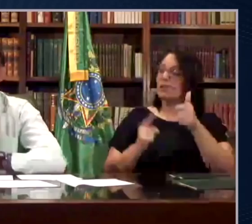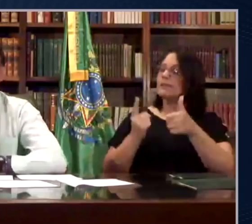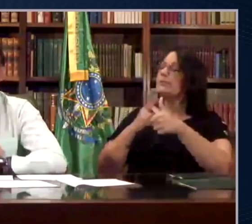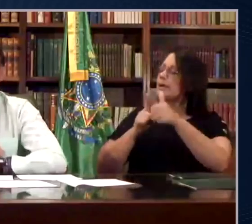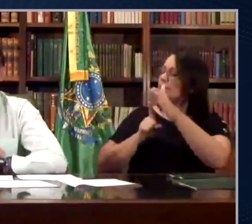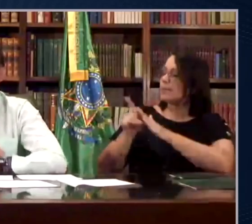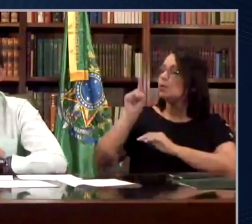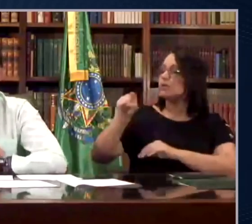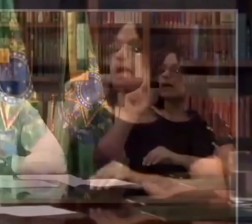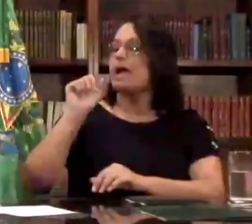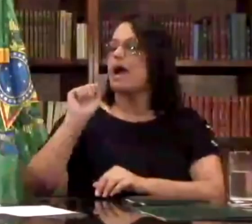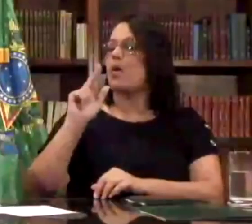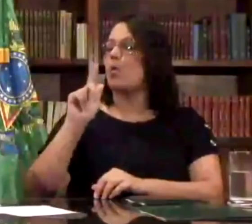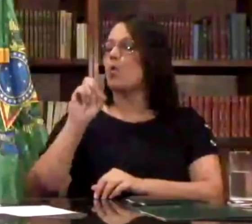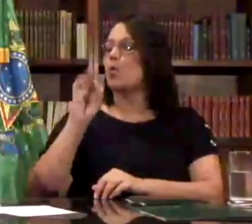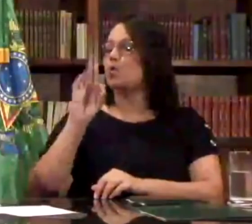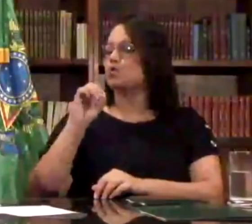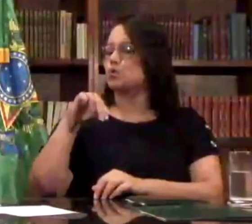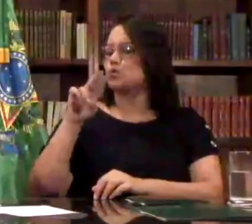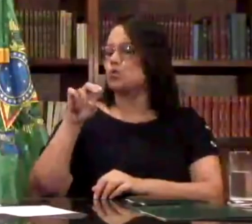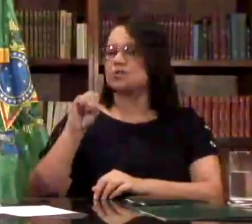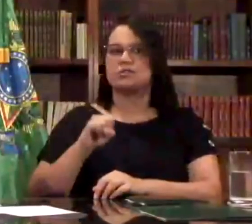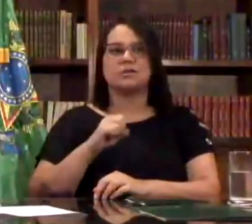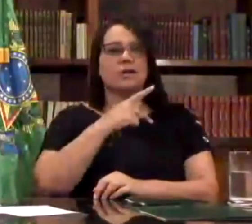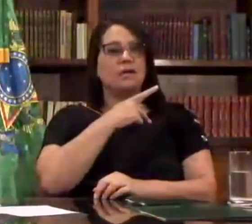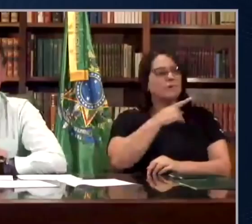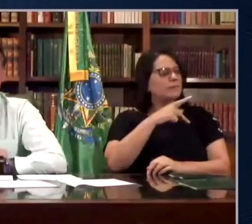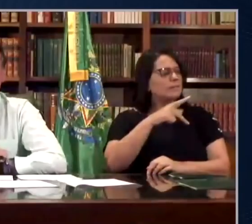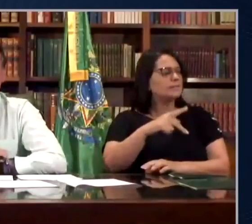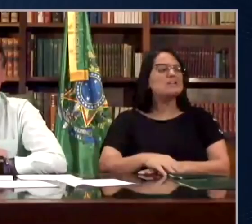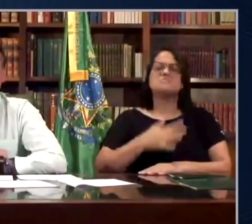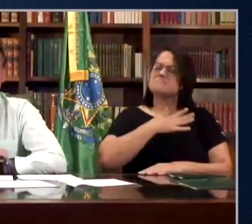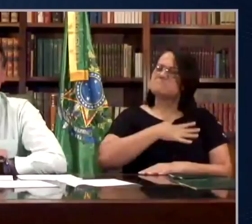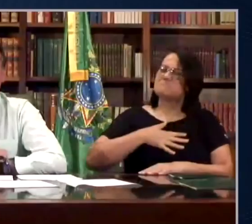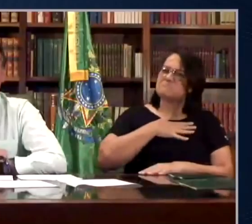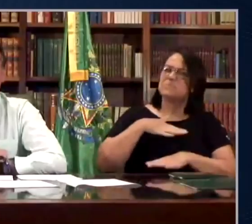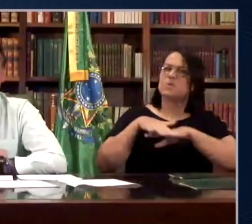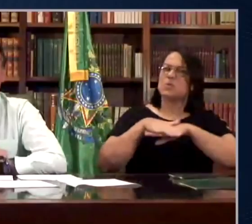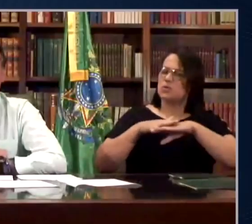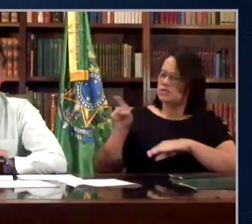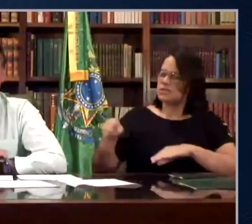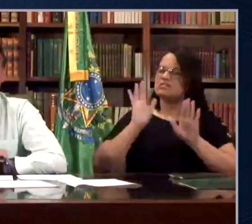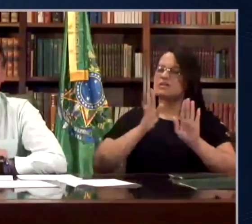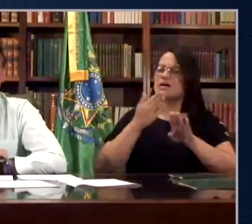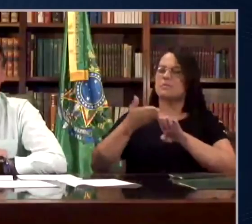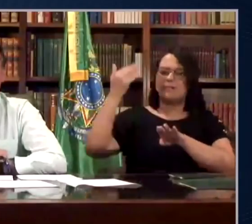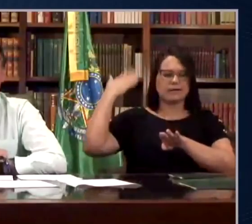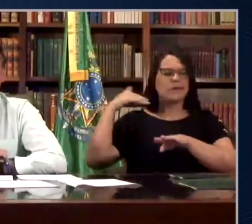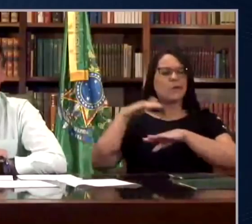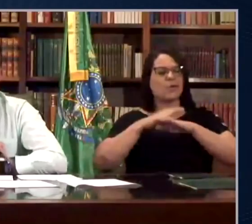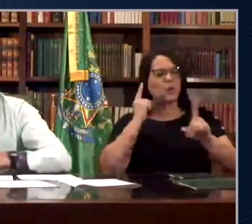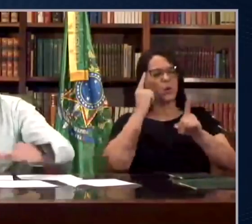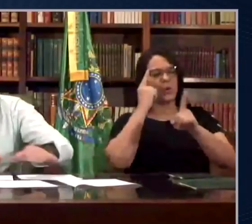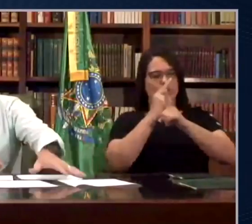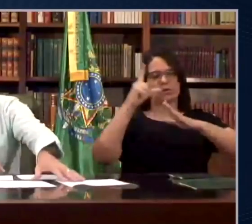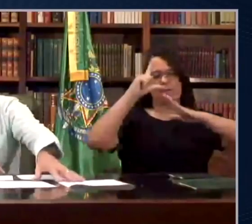Augusto? Presidente, é um prazer falar com o senhor. Conversamos a última vez no Palácio do Planalto há quase